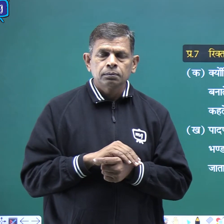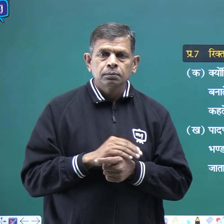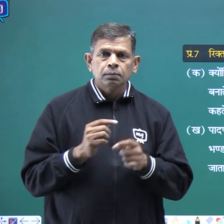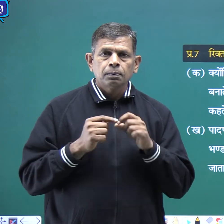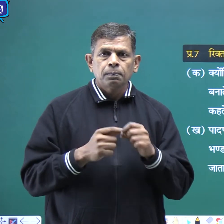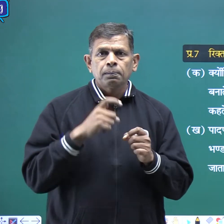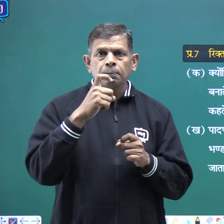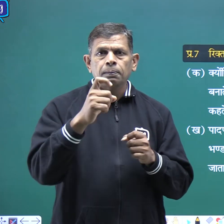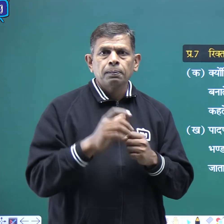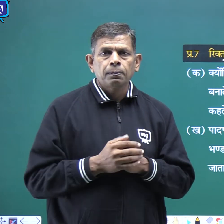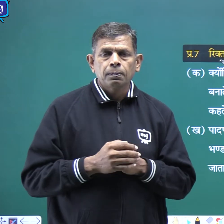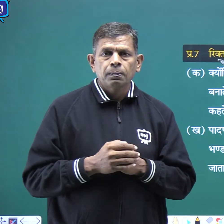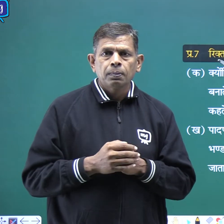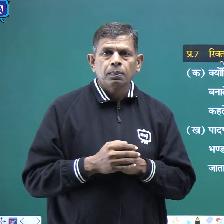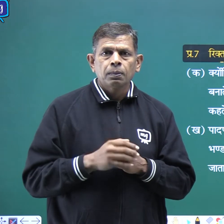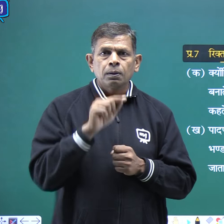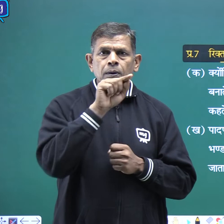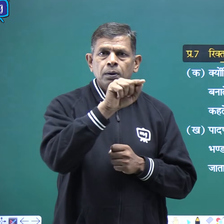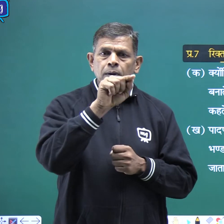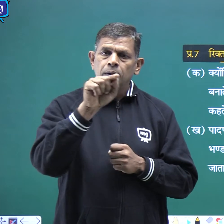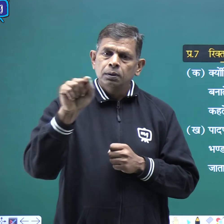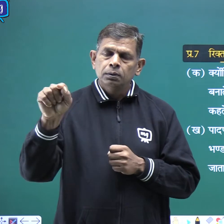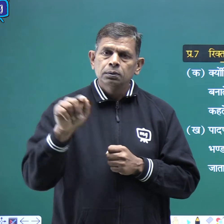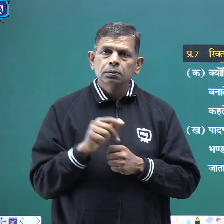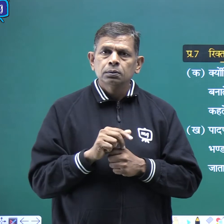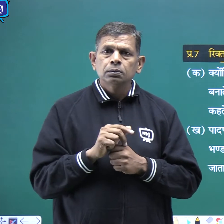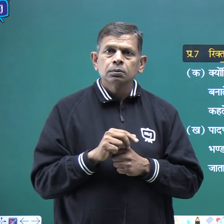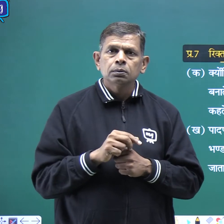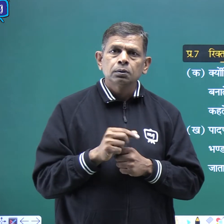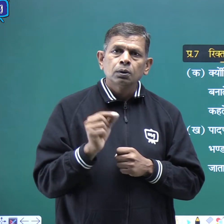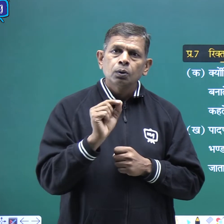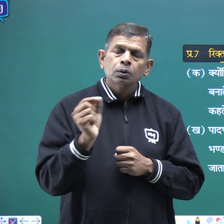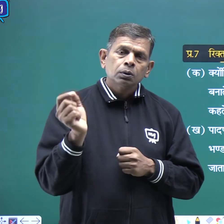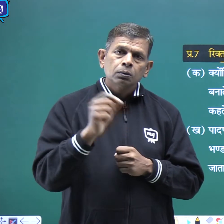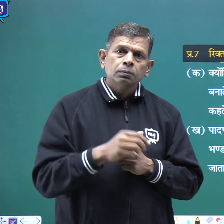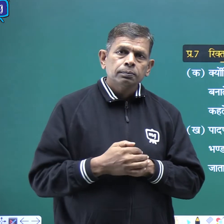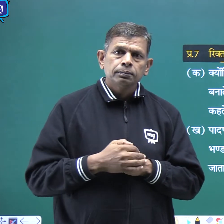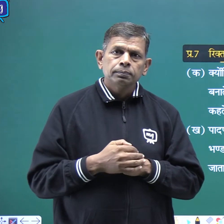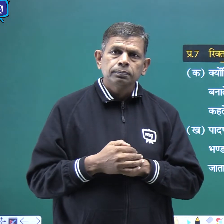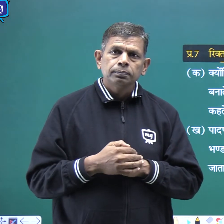प्रश्न 7, रिक्त स्थानों की पूर्ति कीजिए।